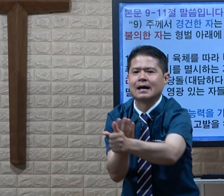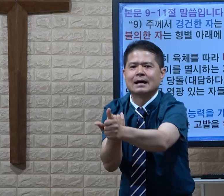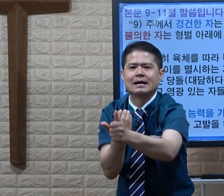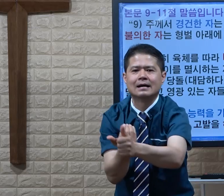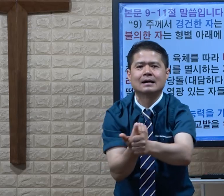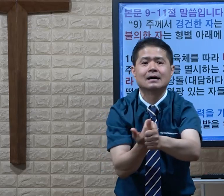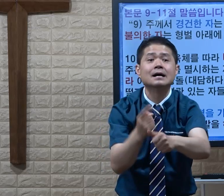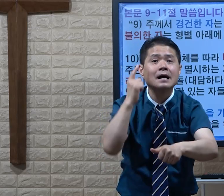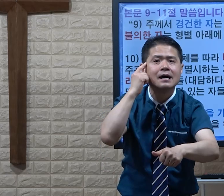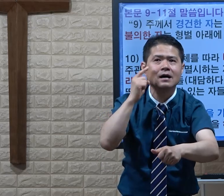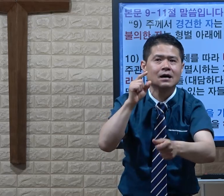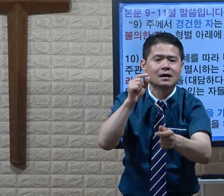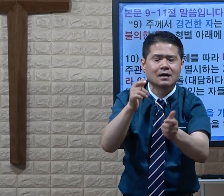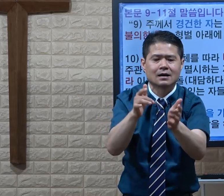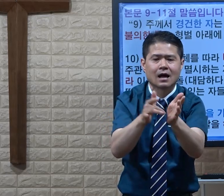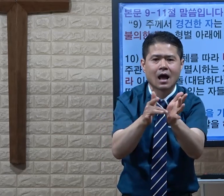미가엘을 그렇게 유혹을 한 것입니다.